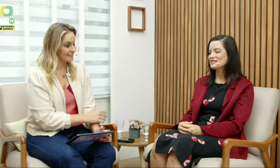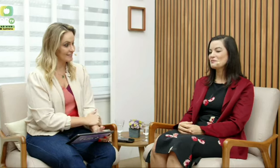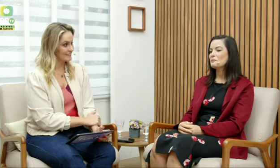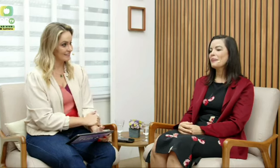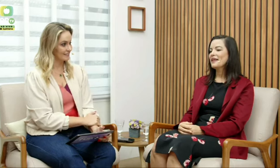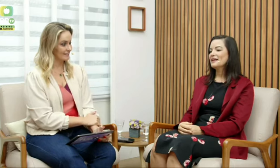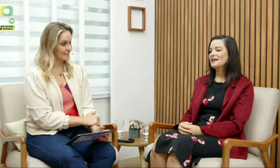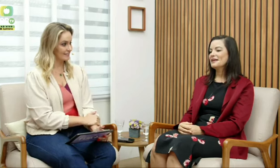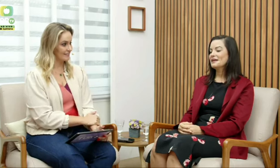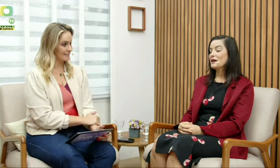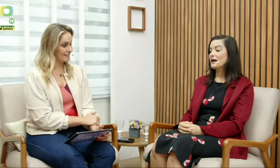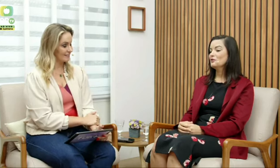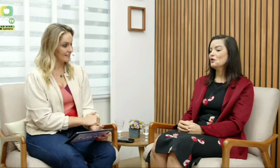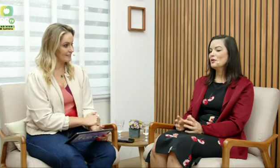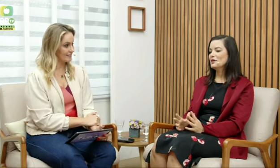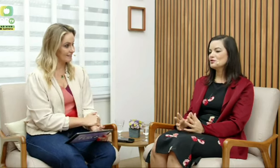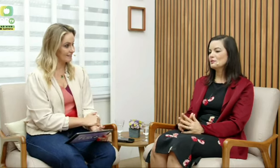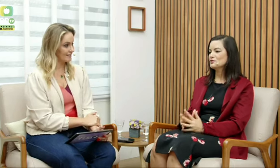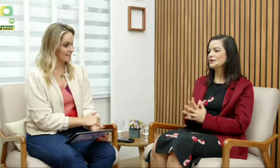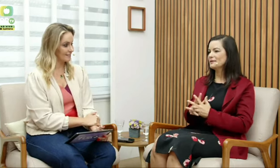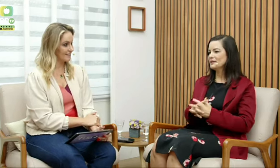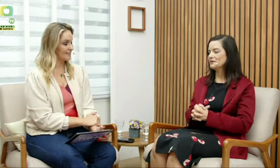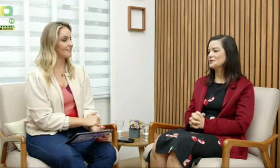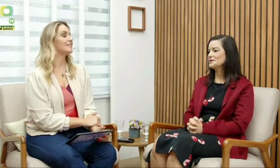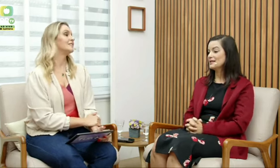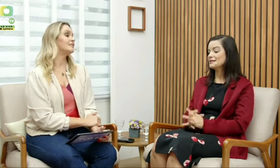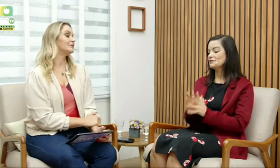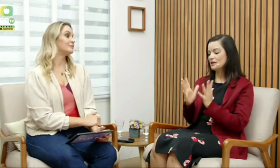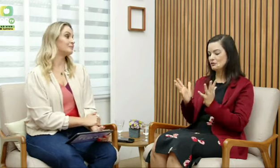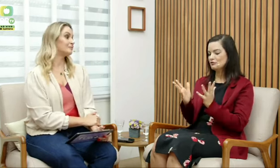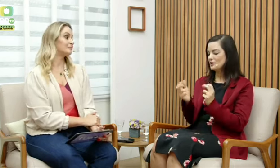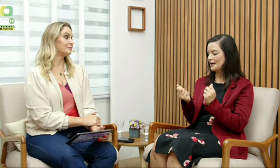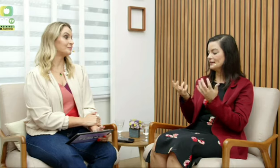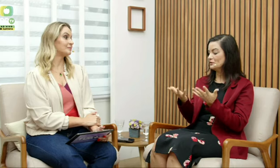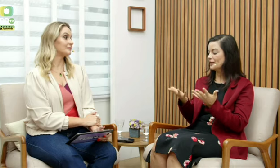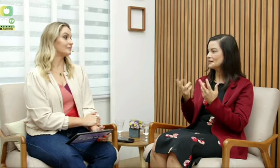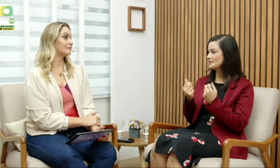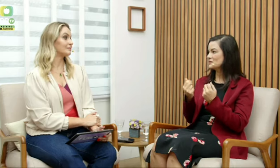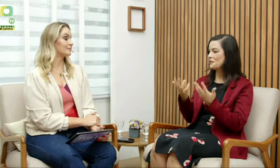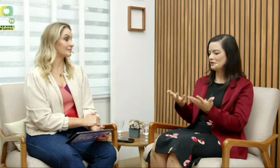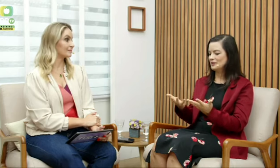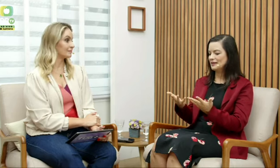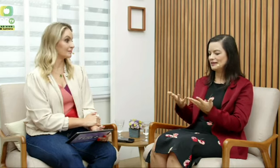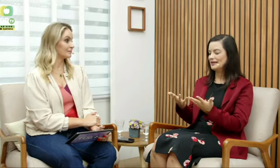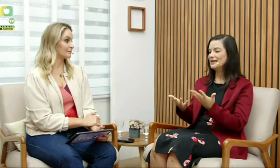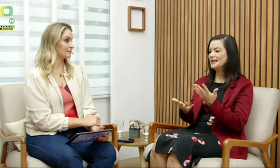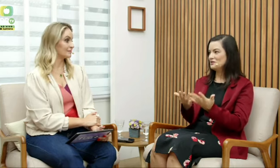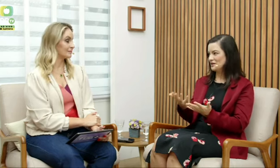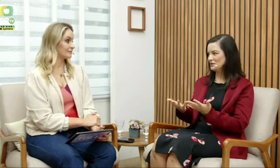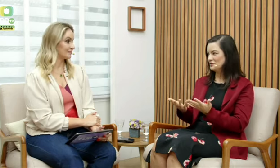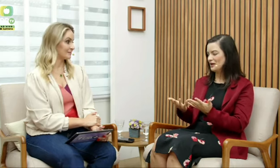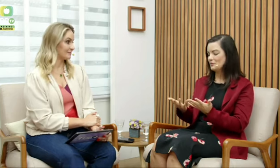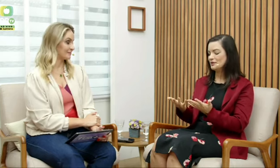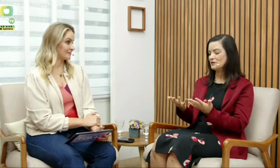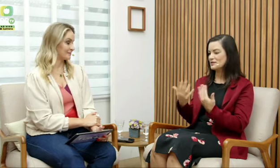certeza. Normalmente, quando a pessoa está aprendendo a língua de sinais, ela fica muito focada no que ela está fazendo com a mão dela, né? E isso é natural, porque o